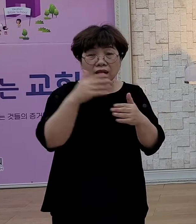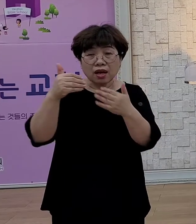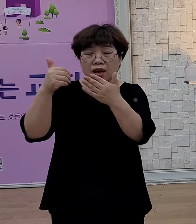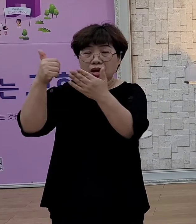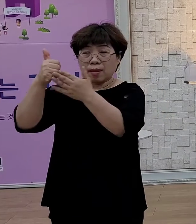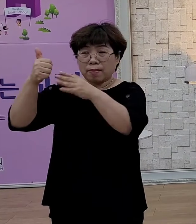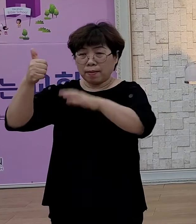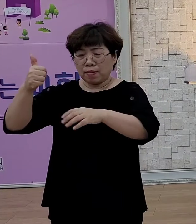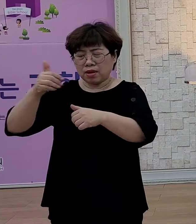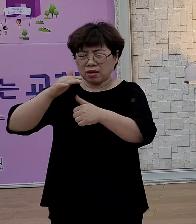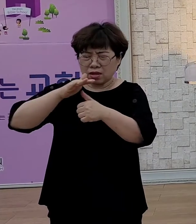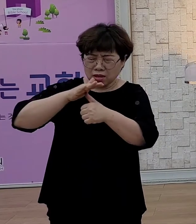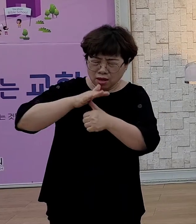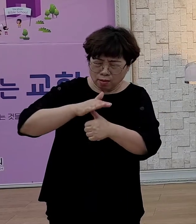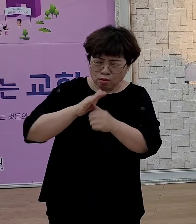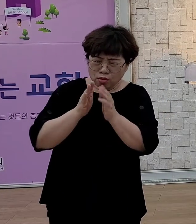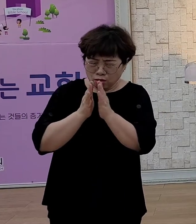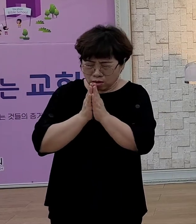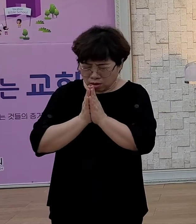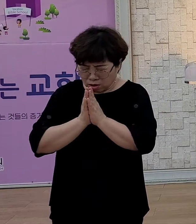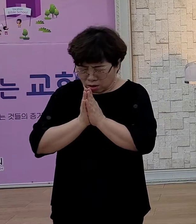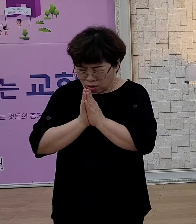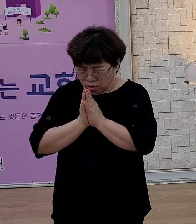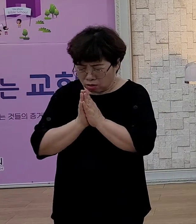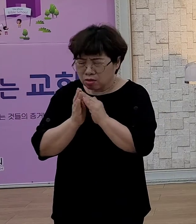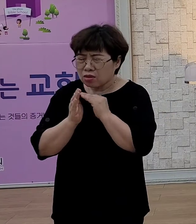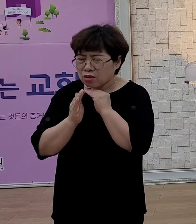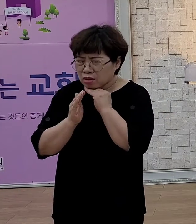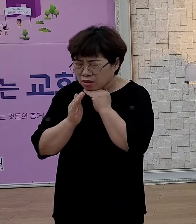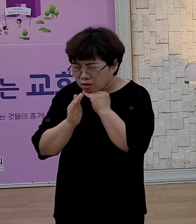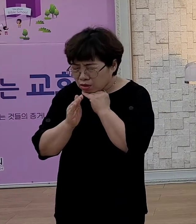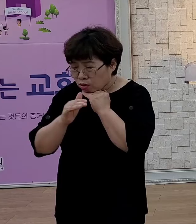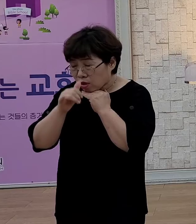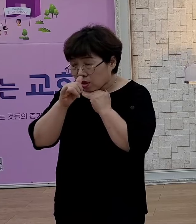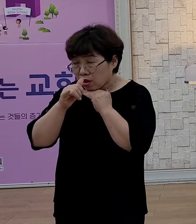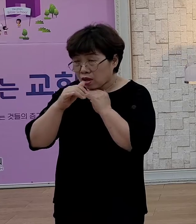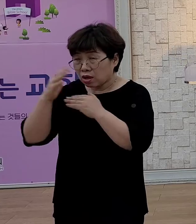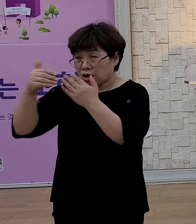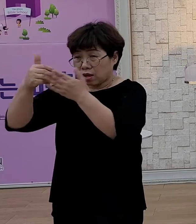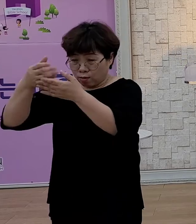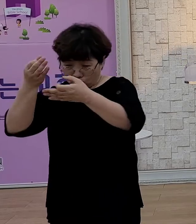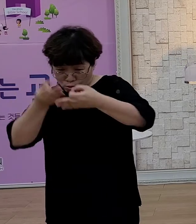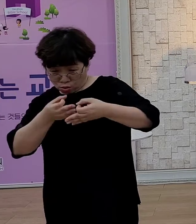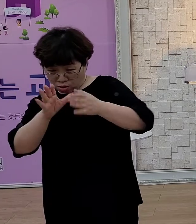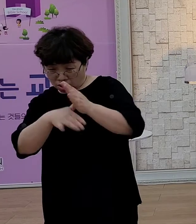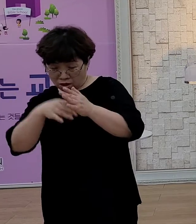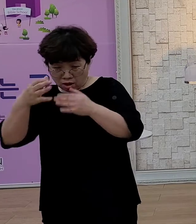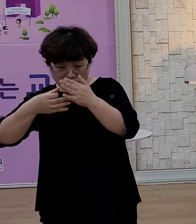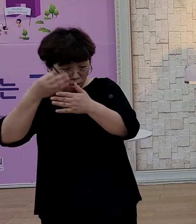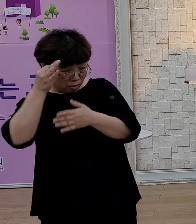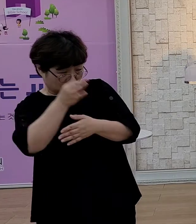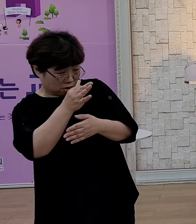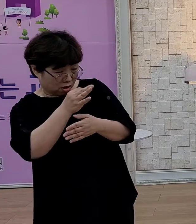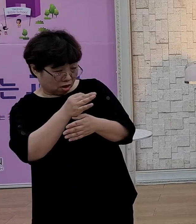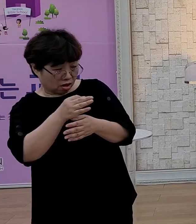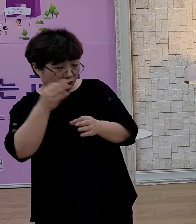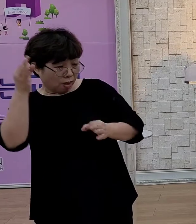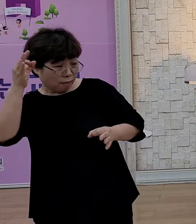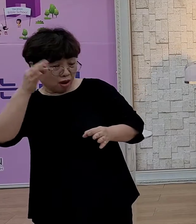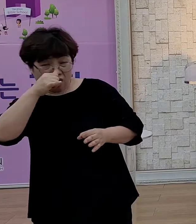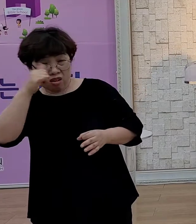참고 인내하며 기도하고 있다. 그 과정을 만약에 하나님 보셨다면 어떻게 하시겠어요? 그냥